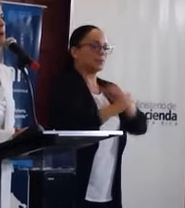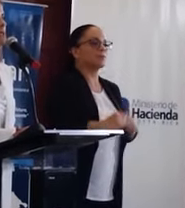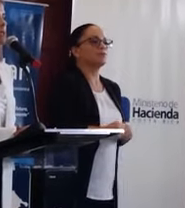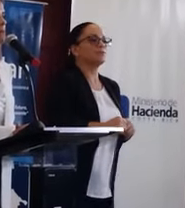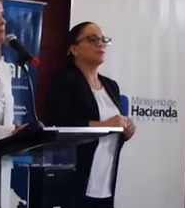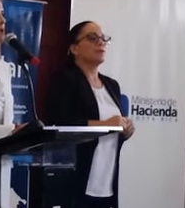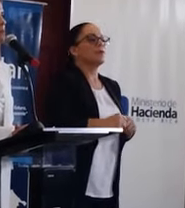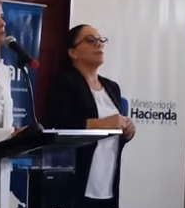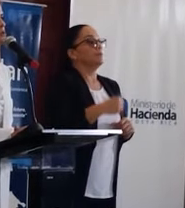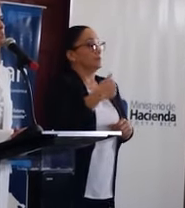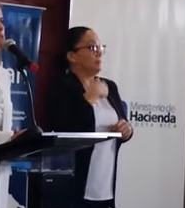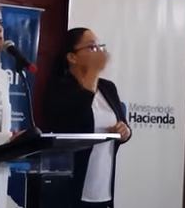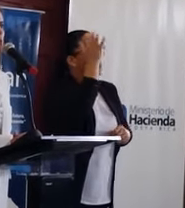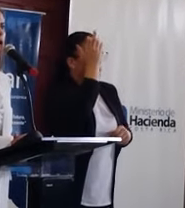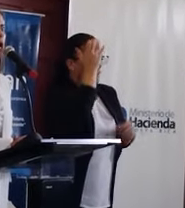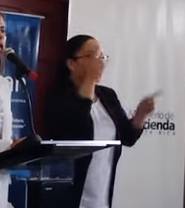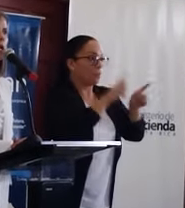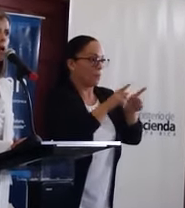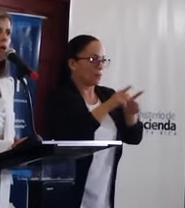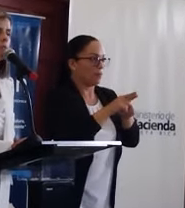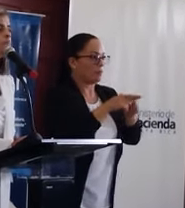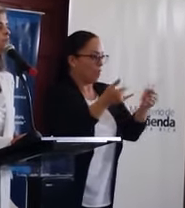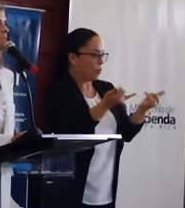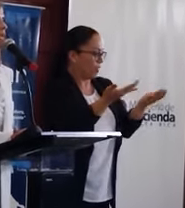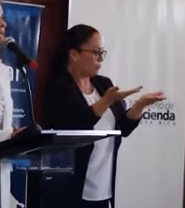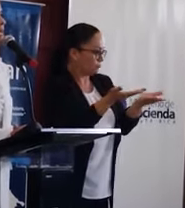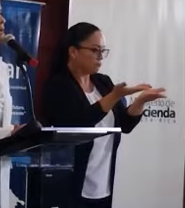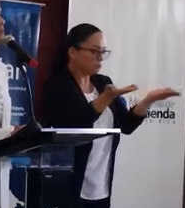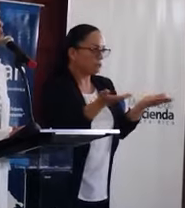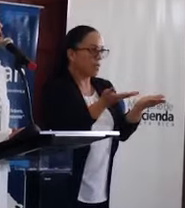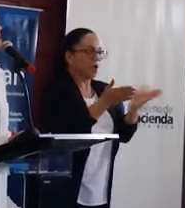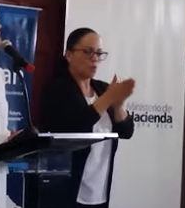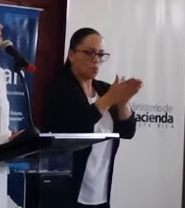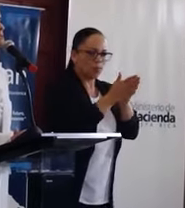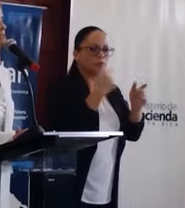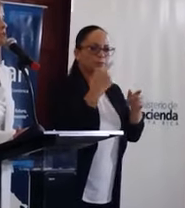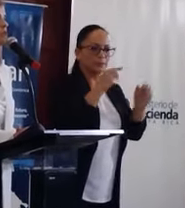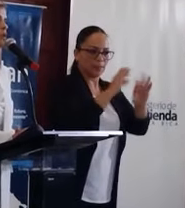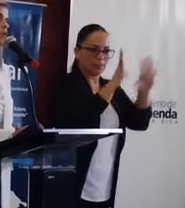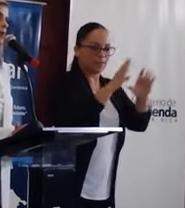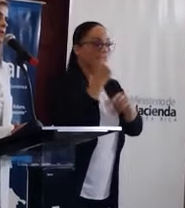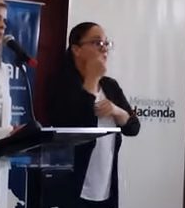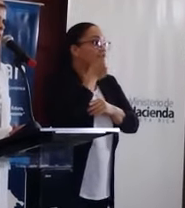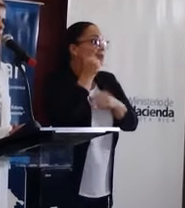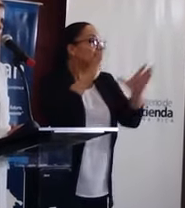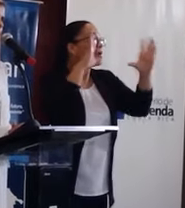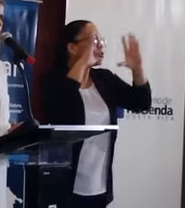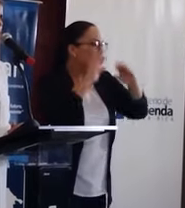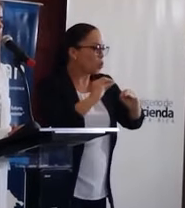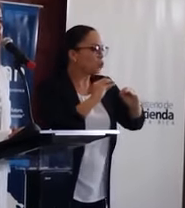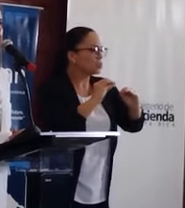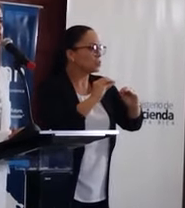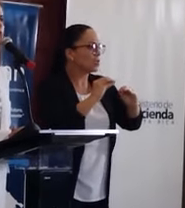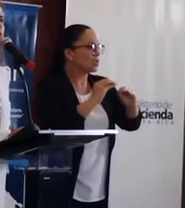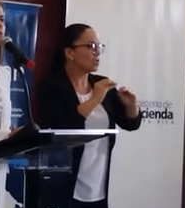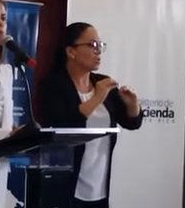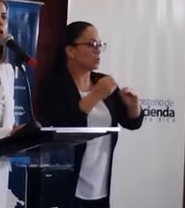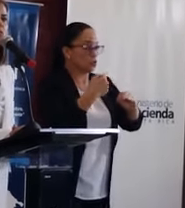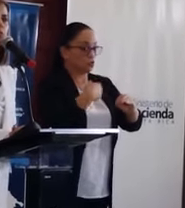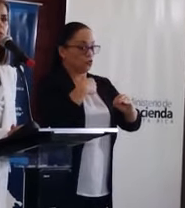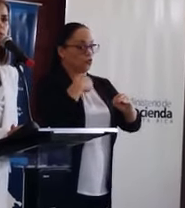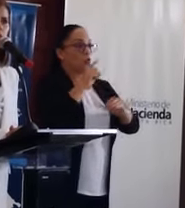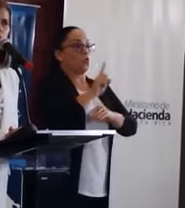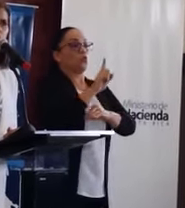me preocupa, y también aprovecho este espacio para aclararlo, que anoche se circuló una respuesta a una de mis